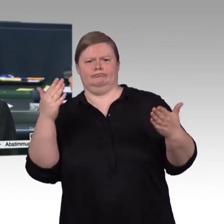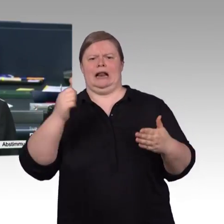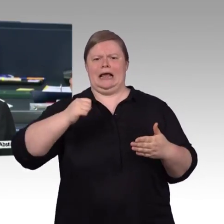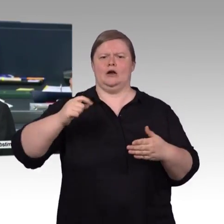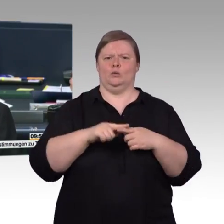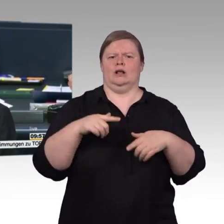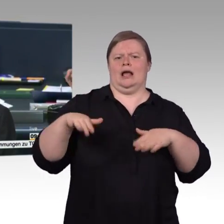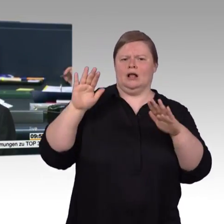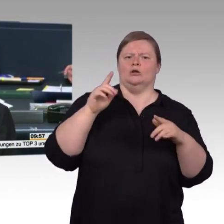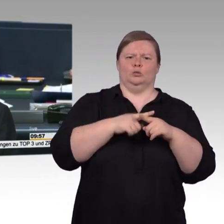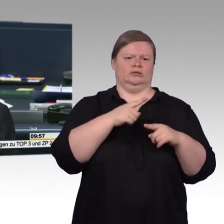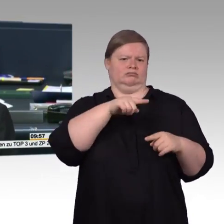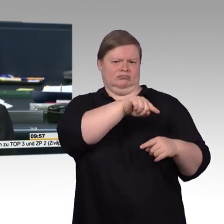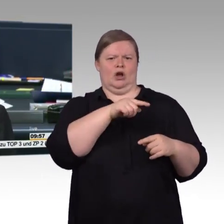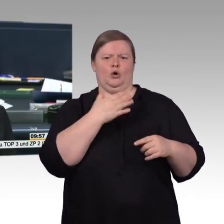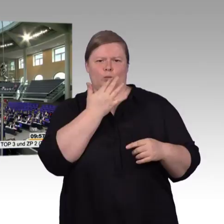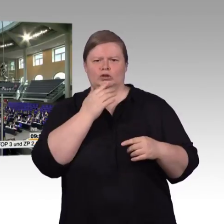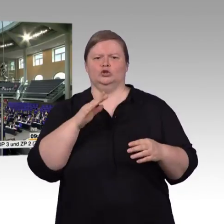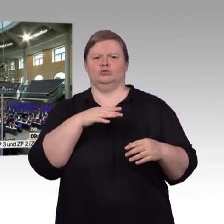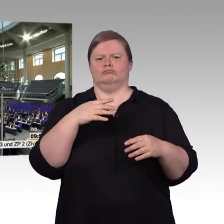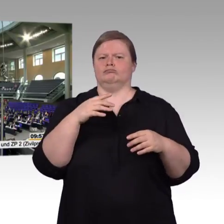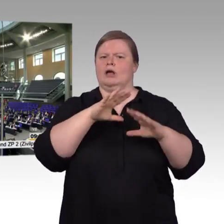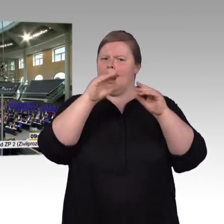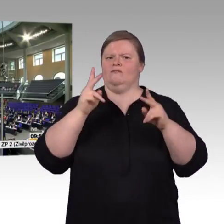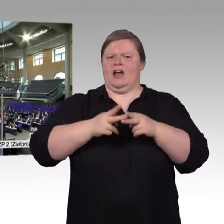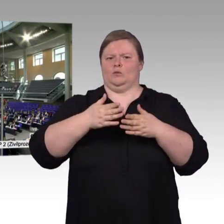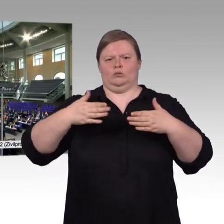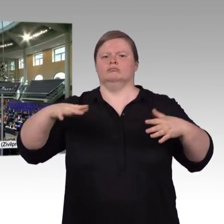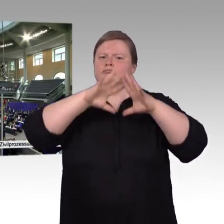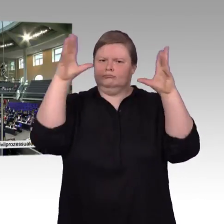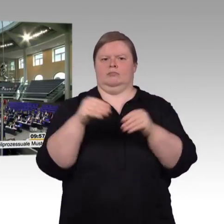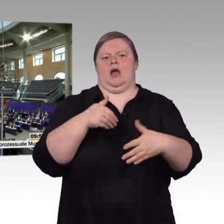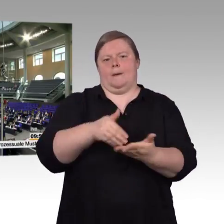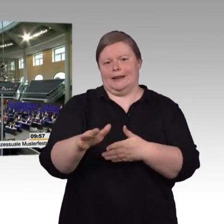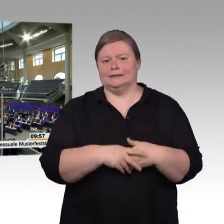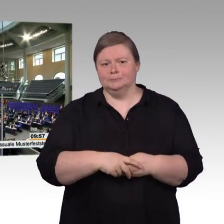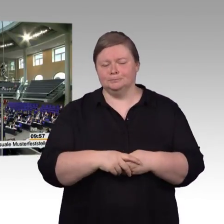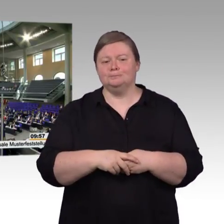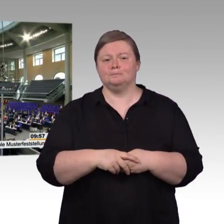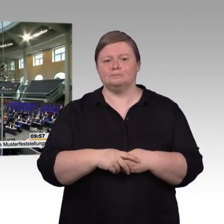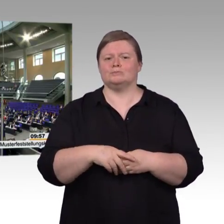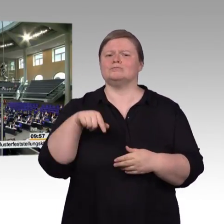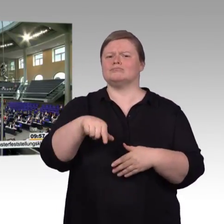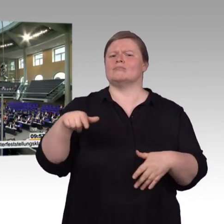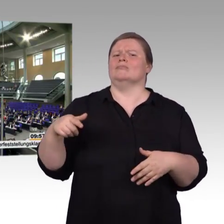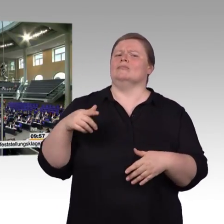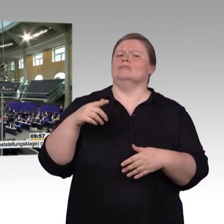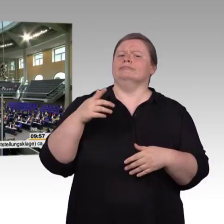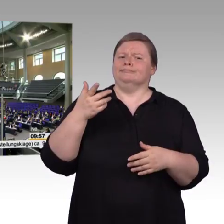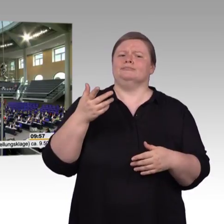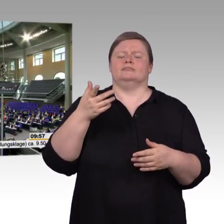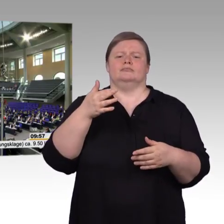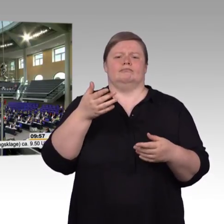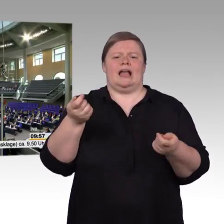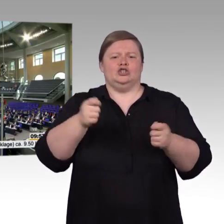Drucksache 2743. Wer stimmt für diesen Entschließungsantrag? Das ist die Fraktion der Bündnis 90 Die Grünen. Wer